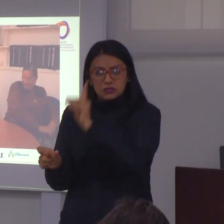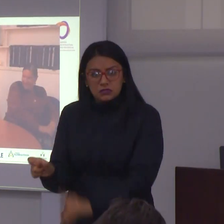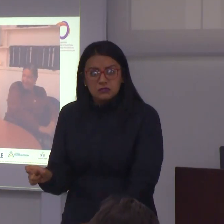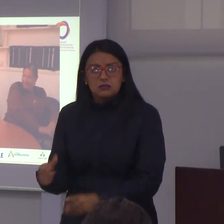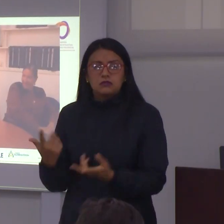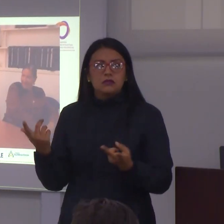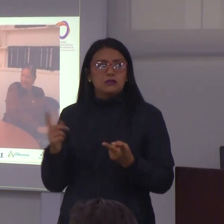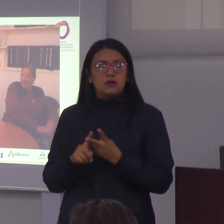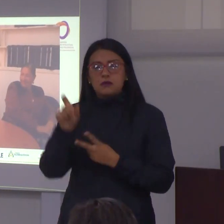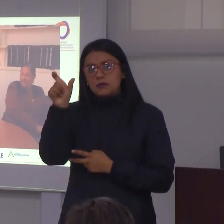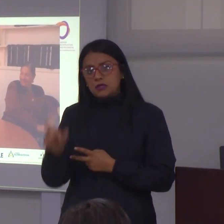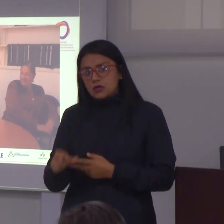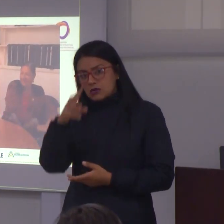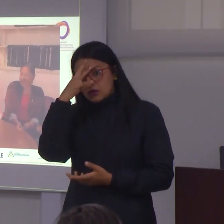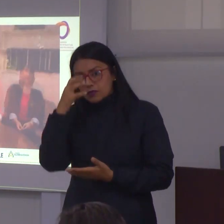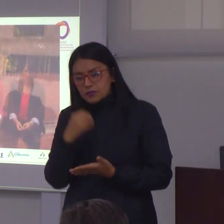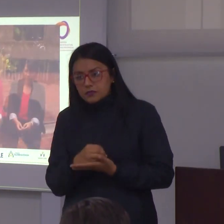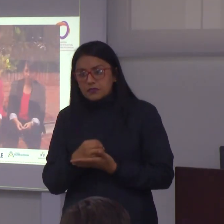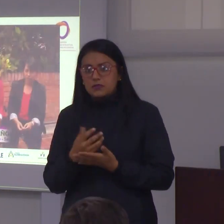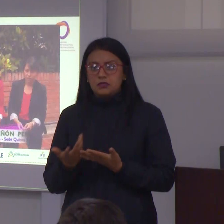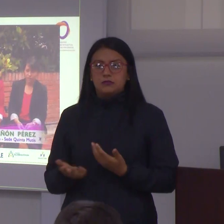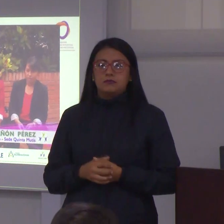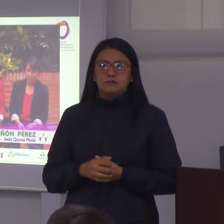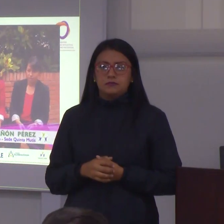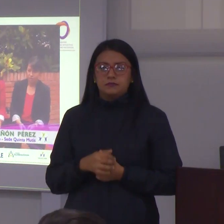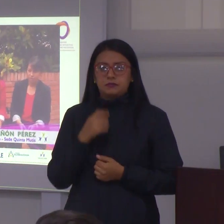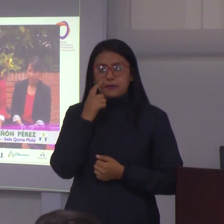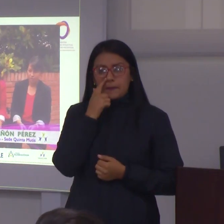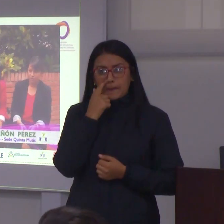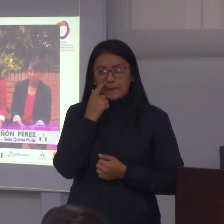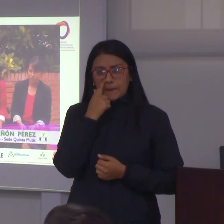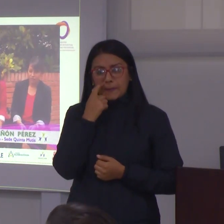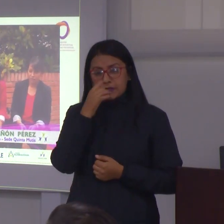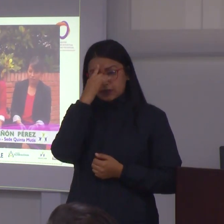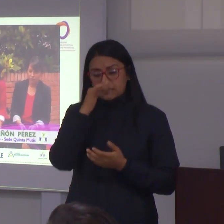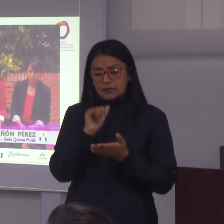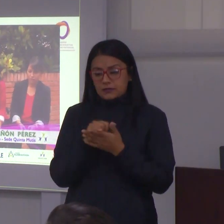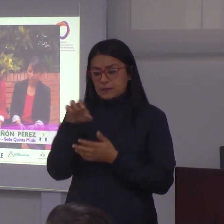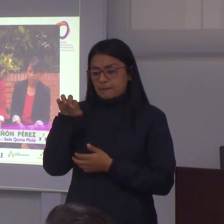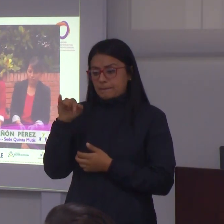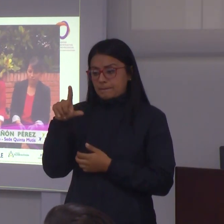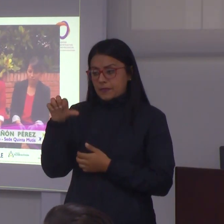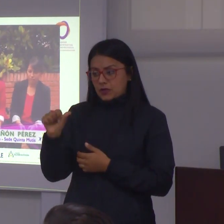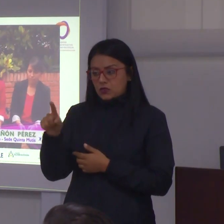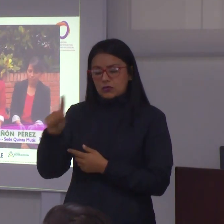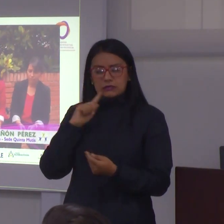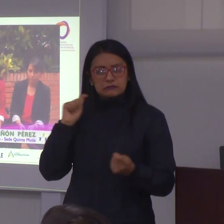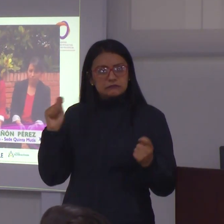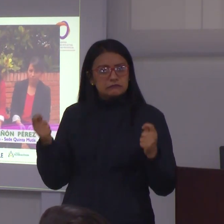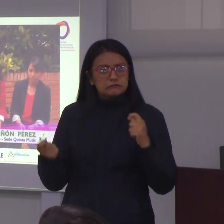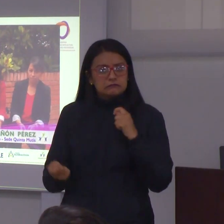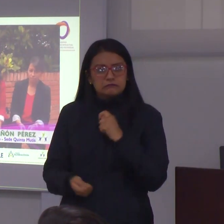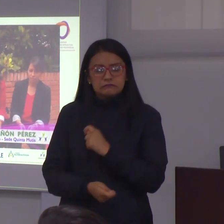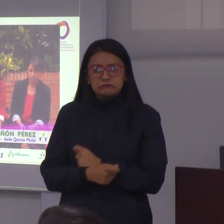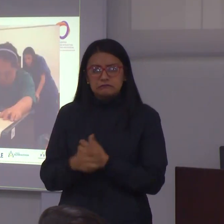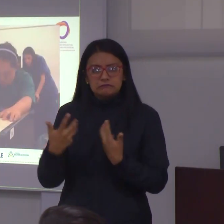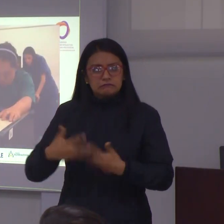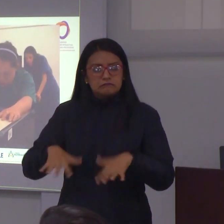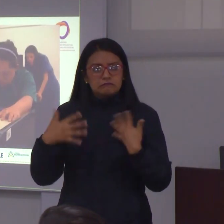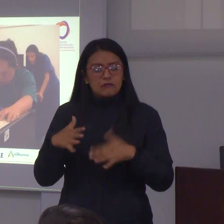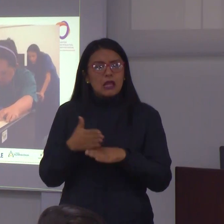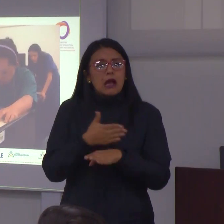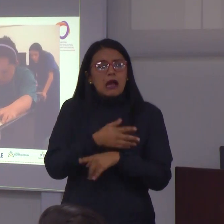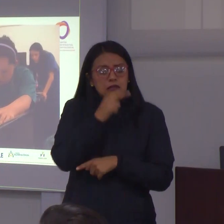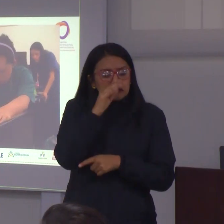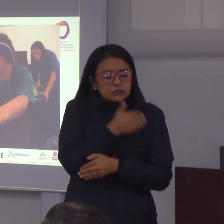persona que opina. Pues yo creo que Paula ha tenido un cambio muy difícil, la vida lo que pasó